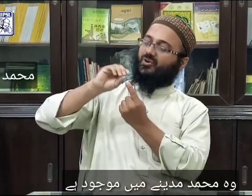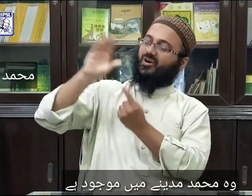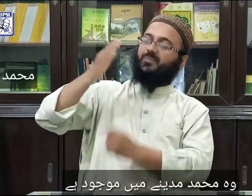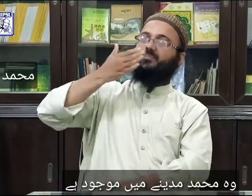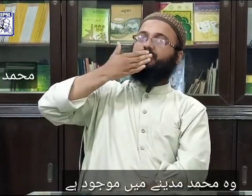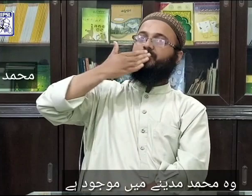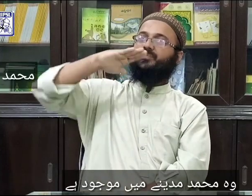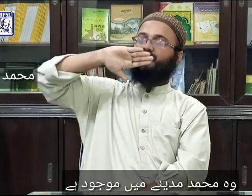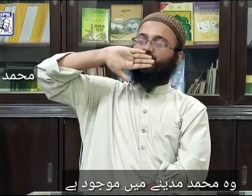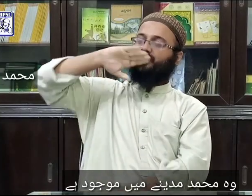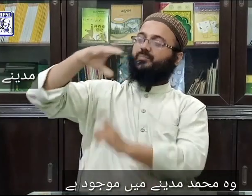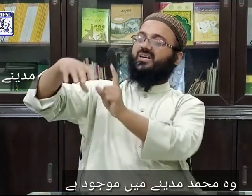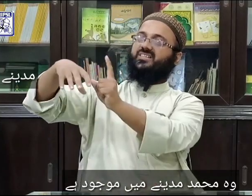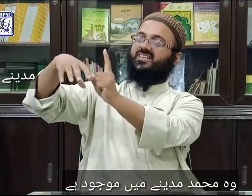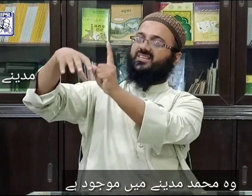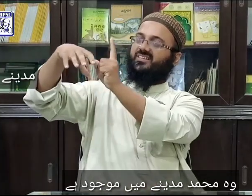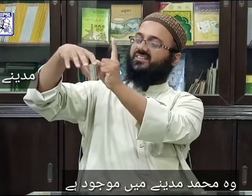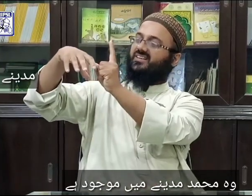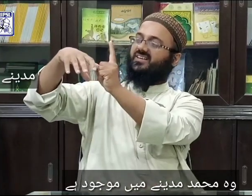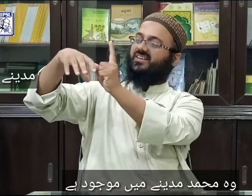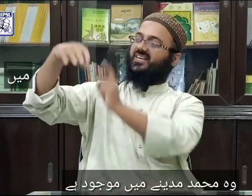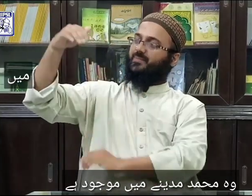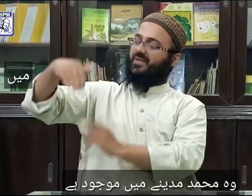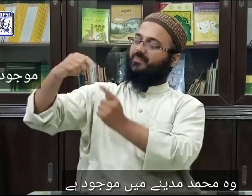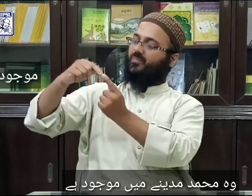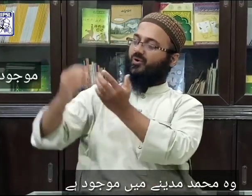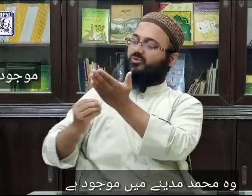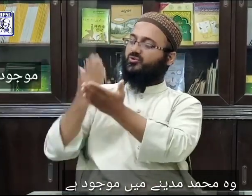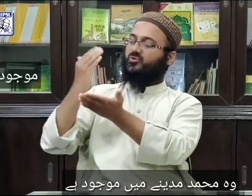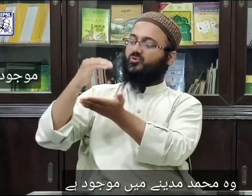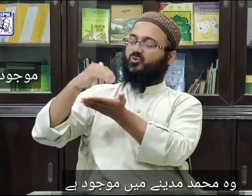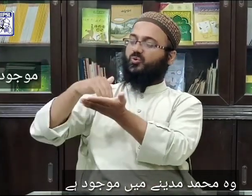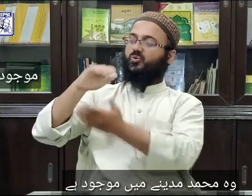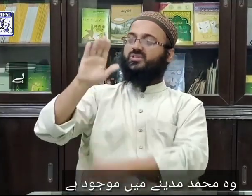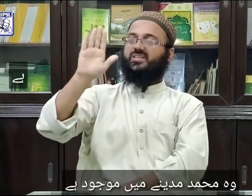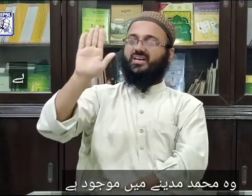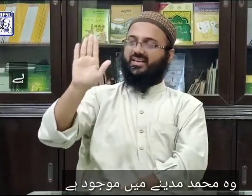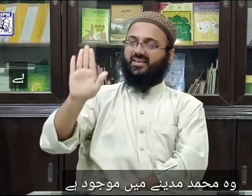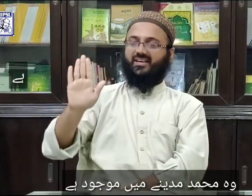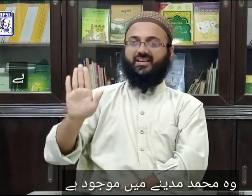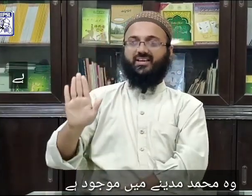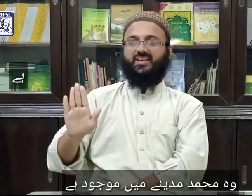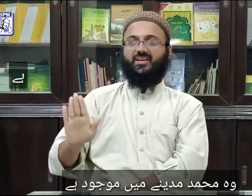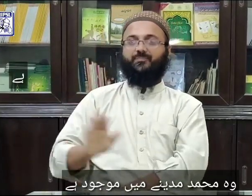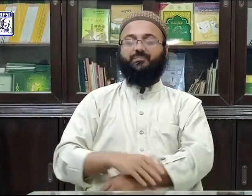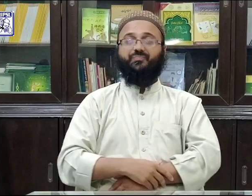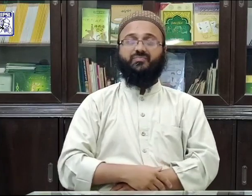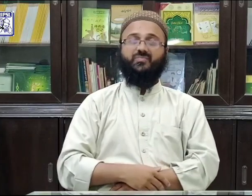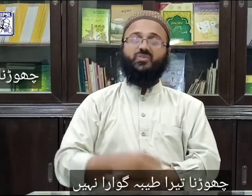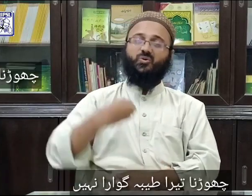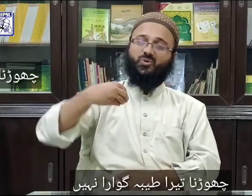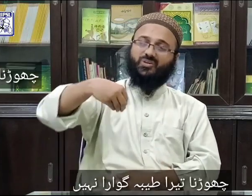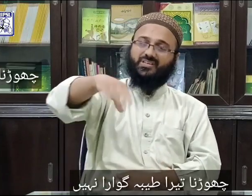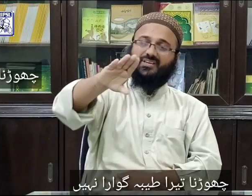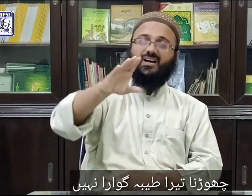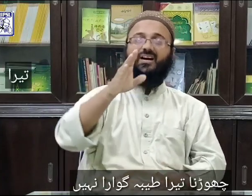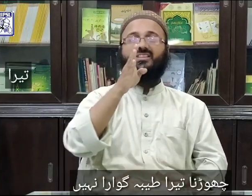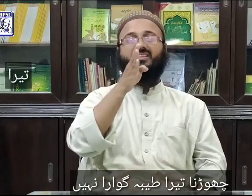محمد مدینے میں موجود ہے چھوڑنا